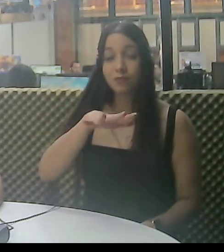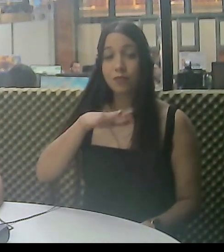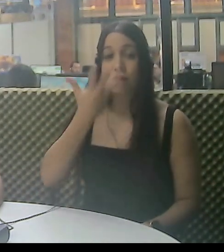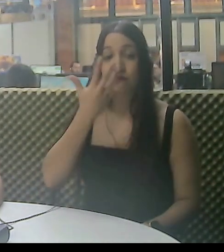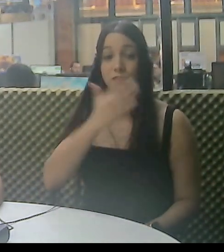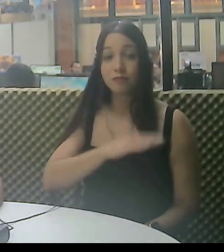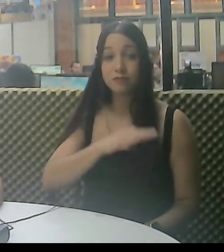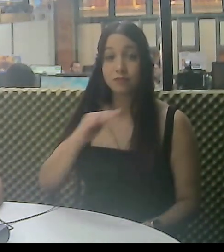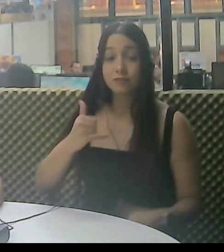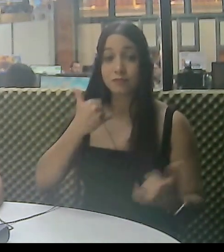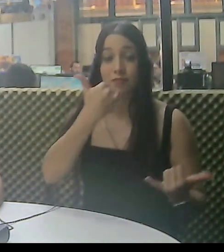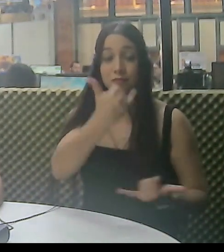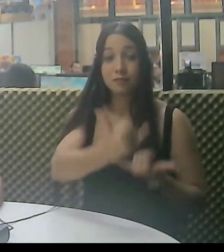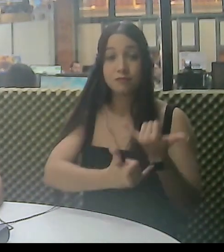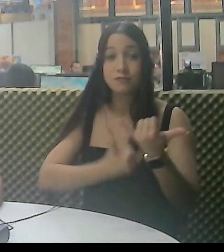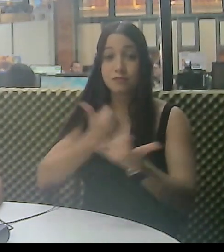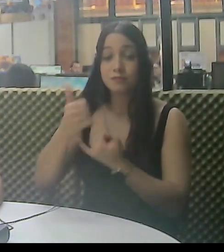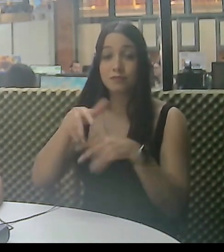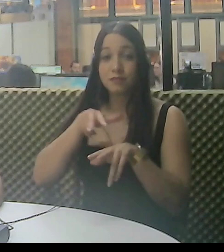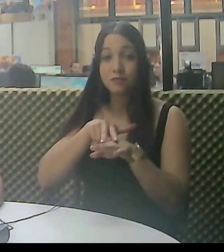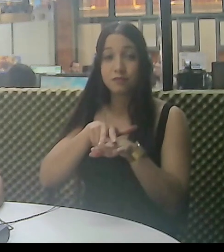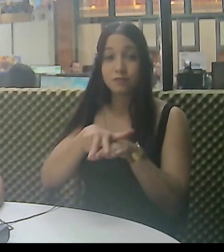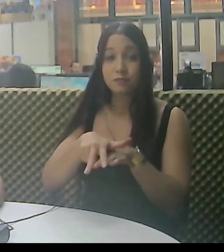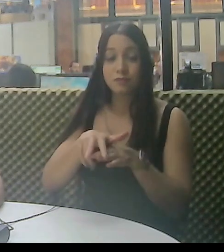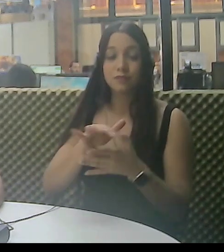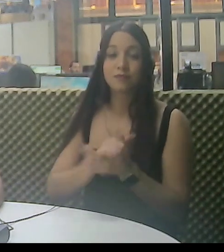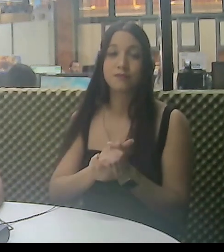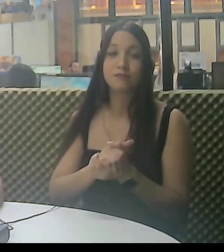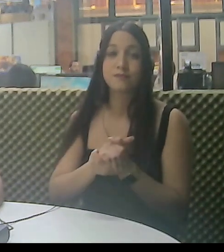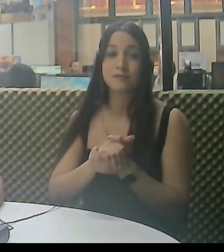espaços como brinquedoteca e playground.